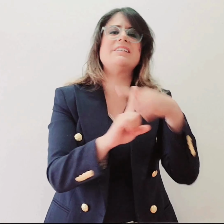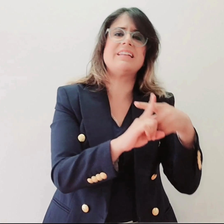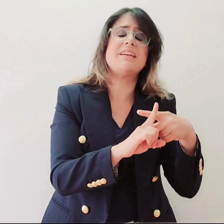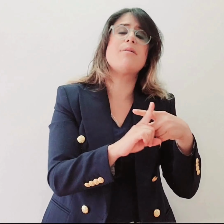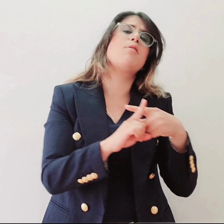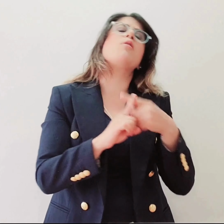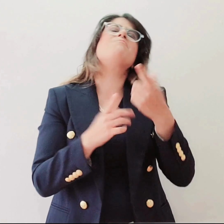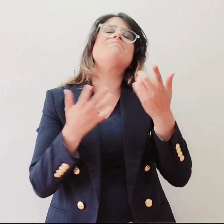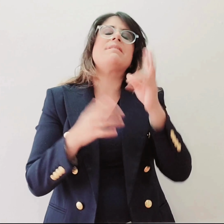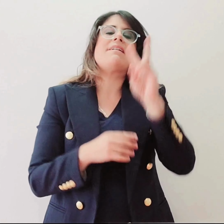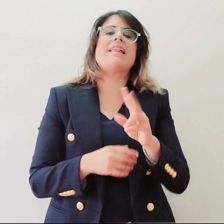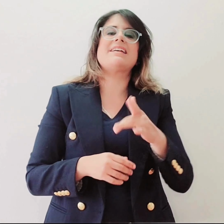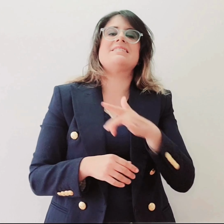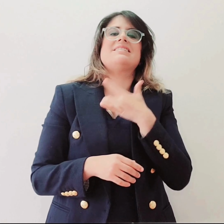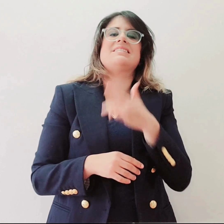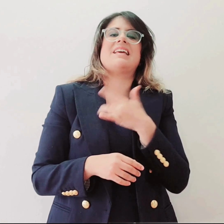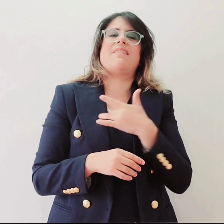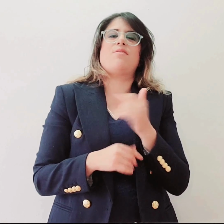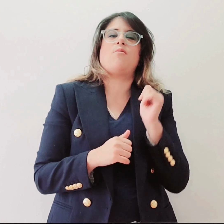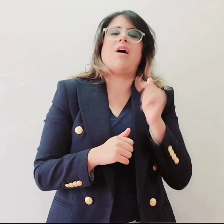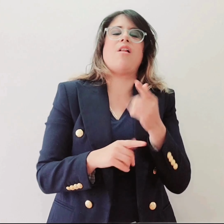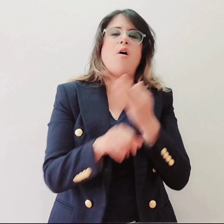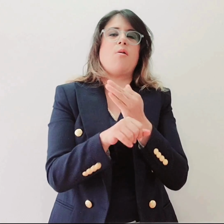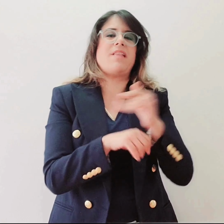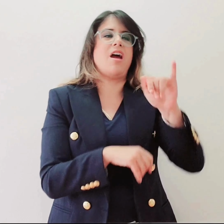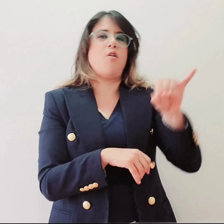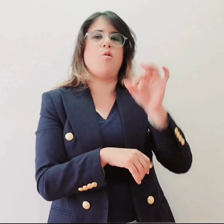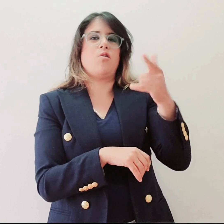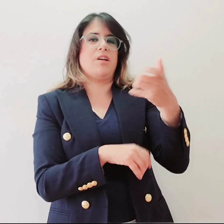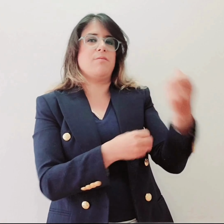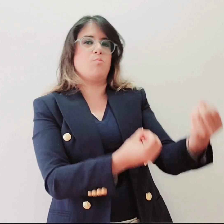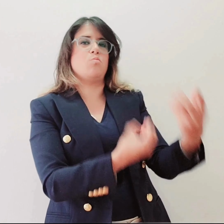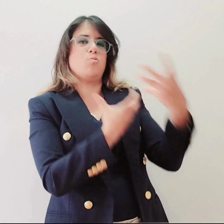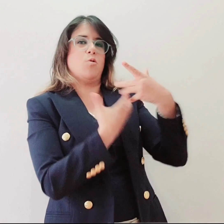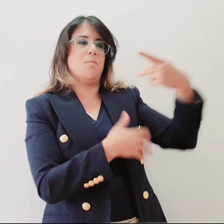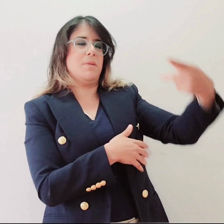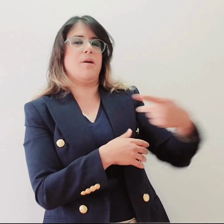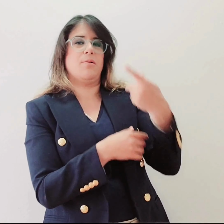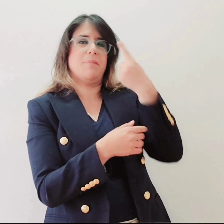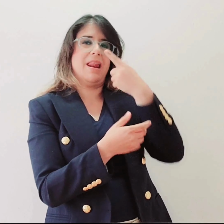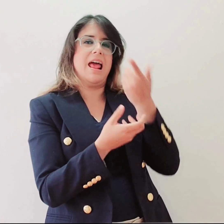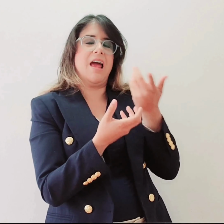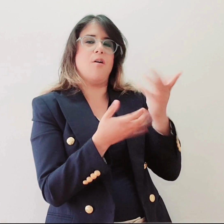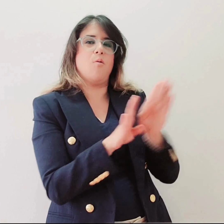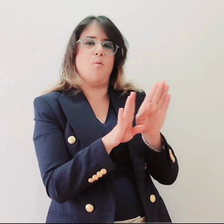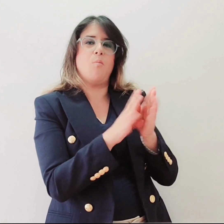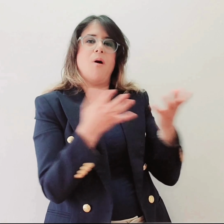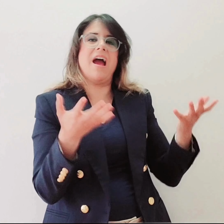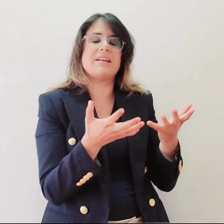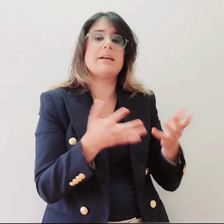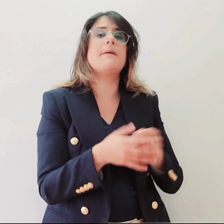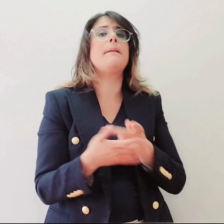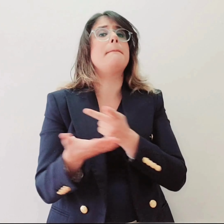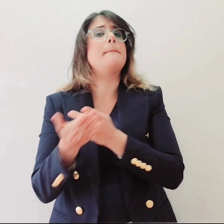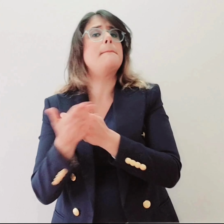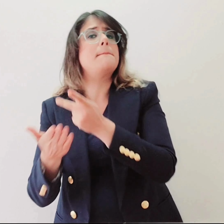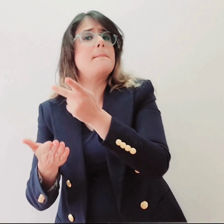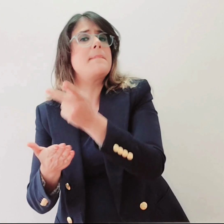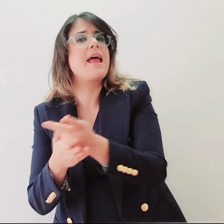habilidad. Algo que me gustaría poner justo con lo que Jorge nos platicaba en la mesa es que los premios y los castigos